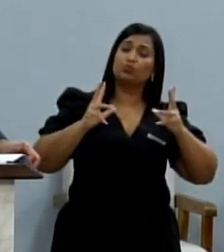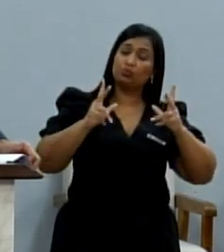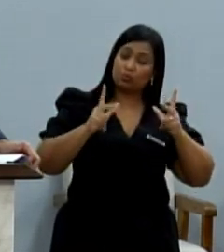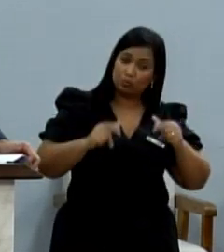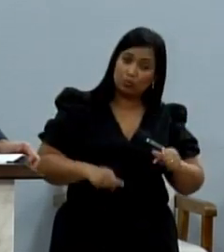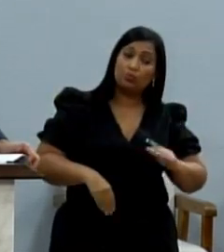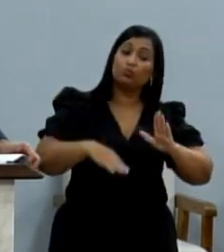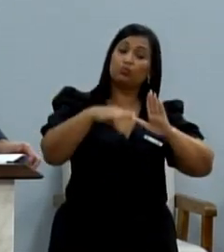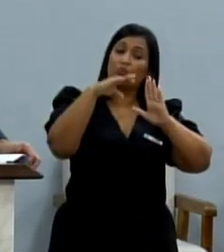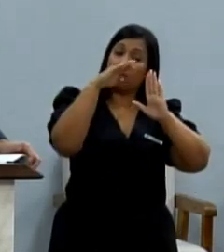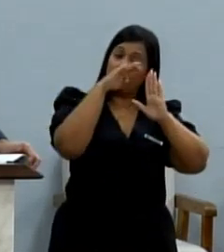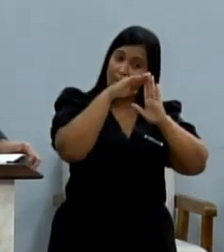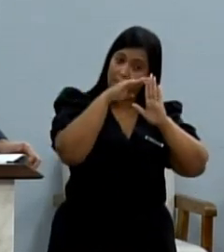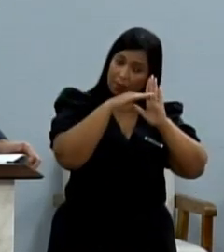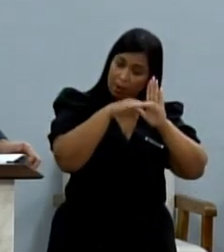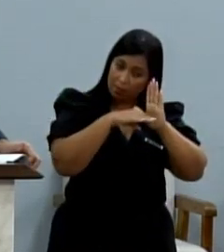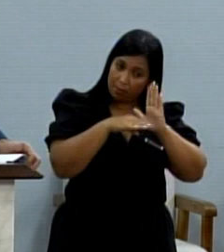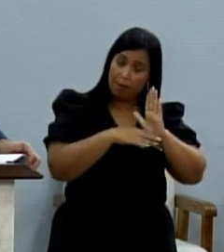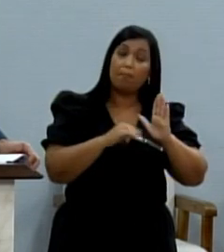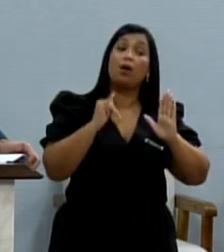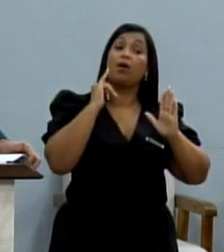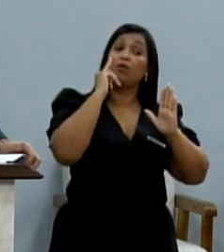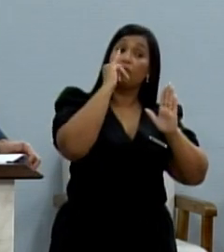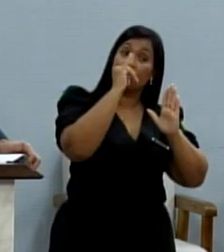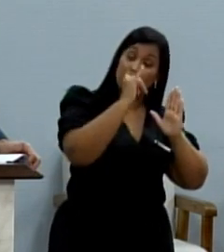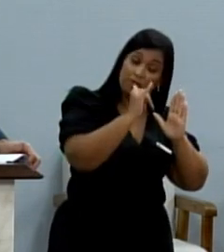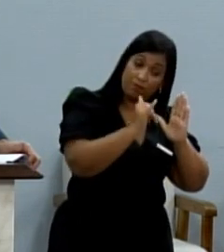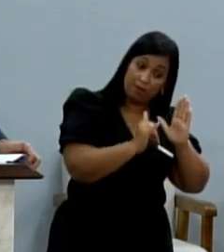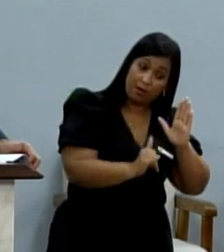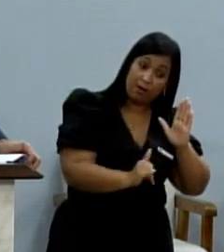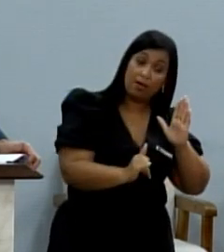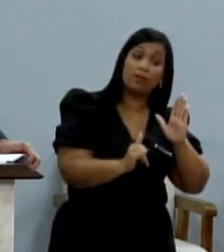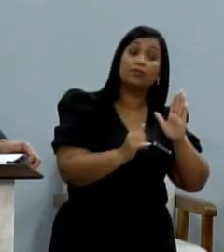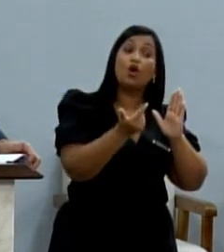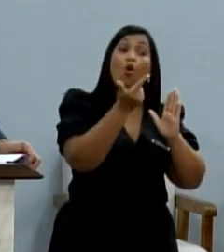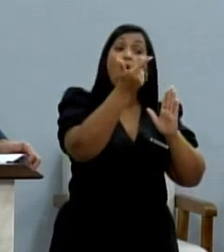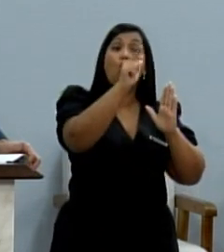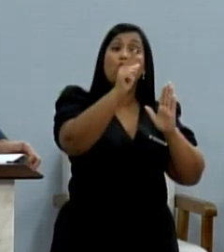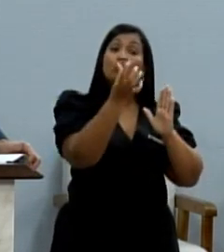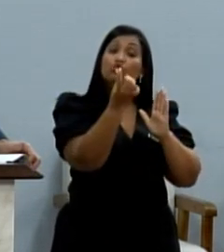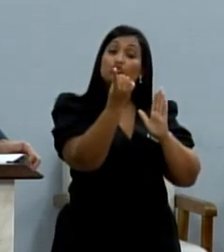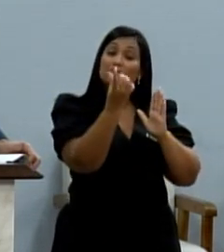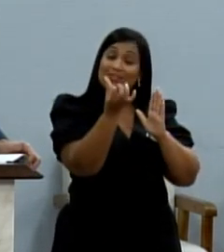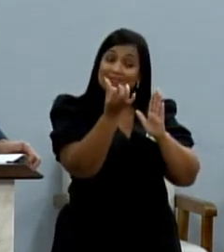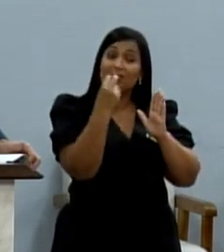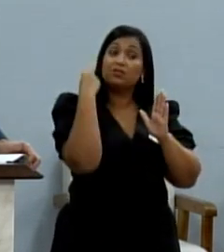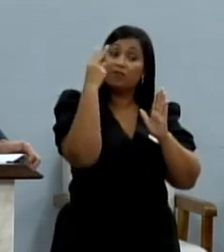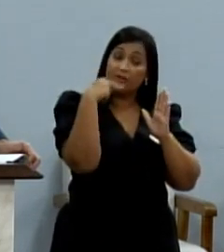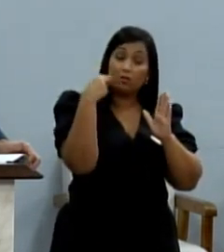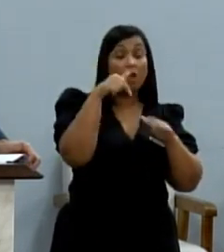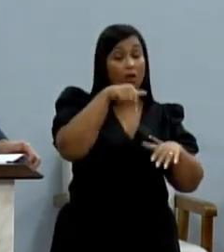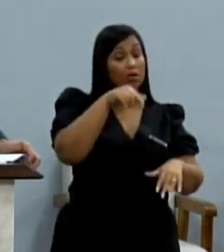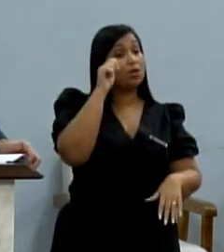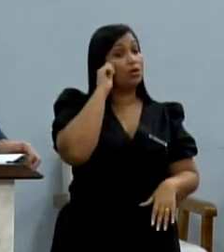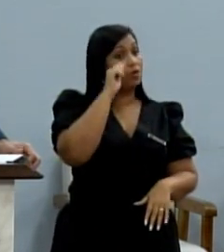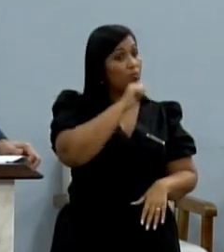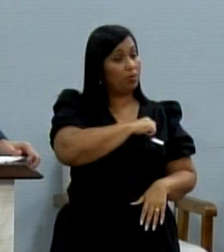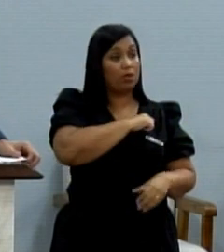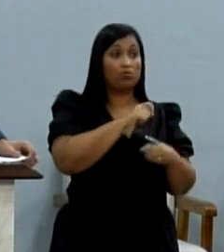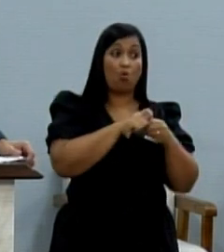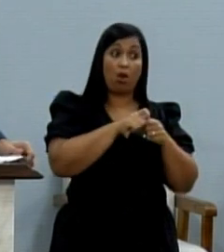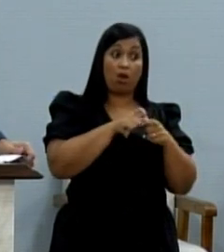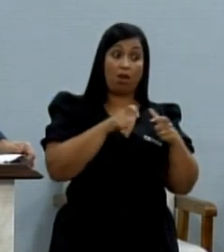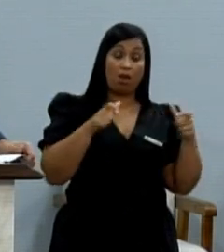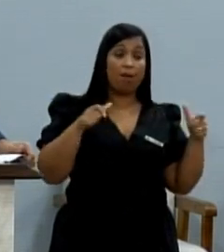cronograma Vale ressaltar que além de mim tem outros 16 vereadores e que a cidade é muito grande